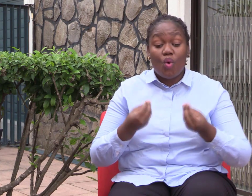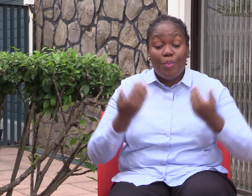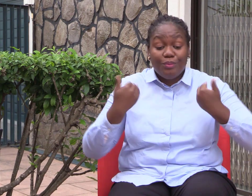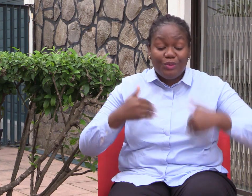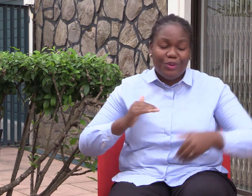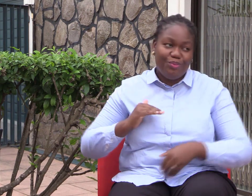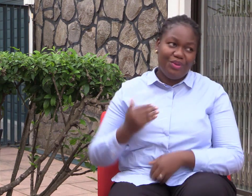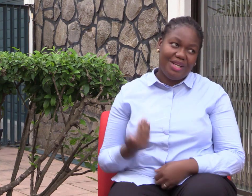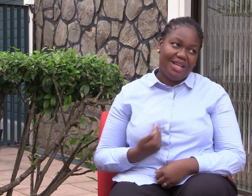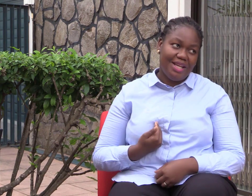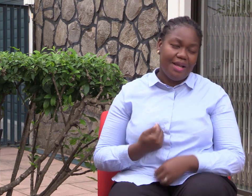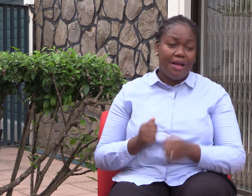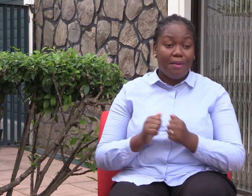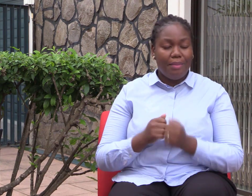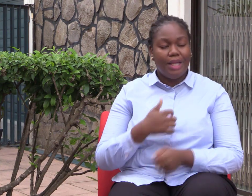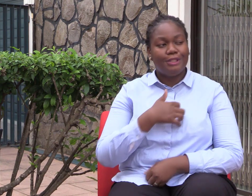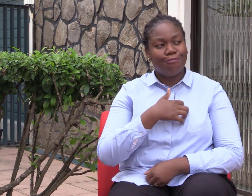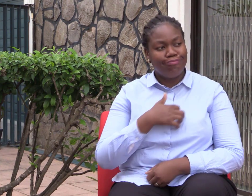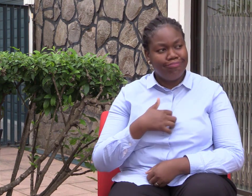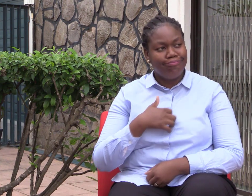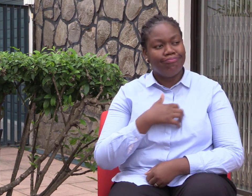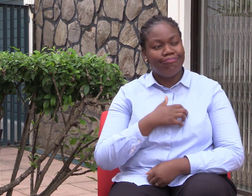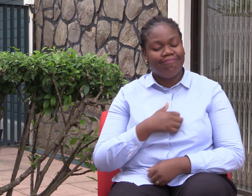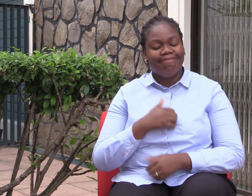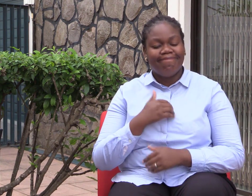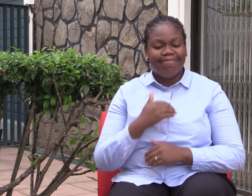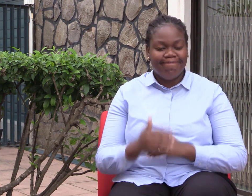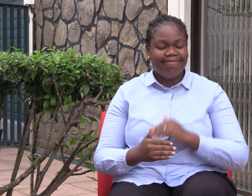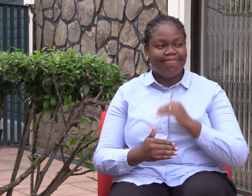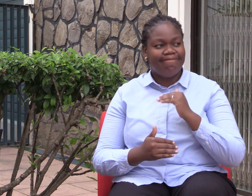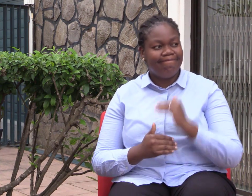grande desafio como mulher. Fui tentando